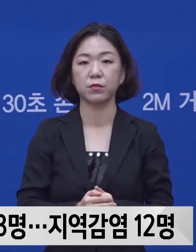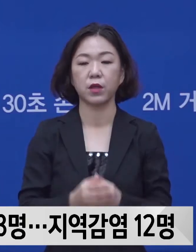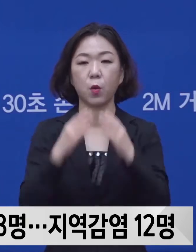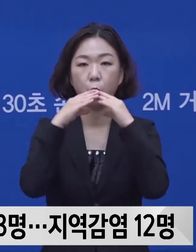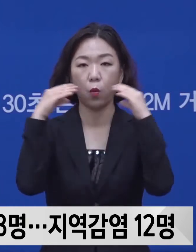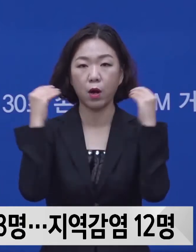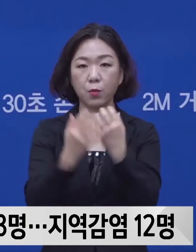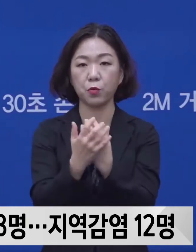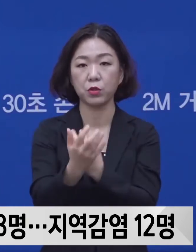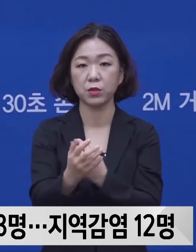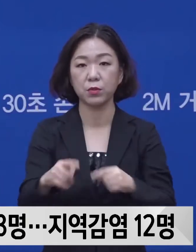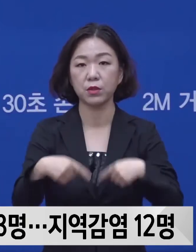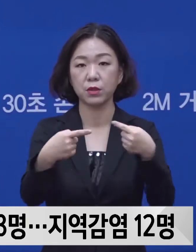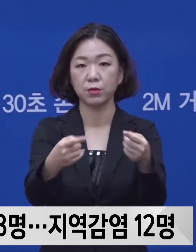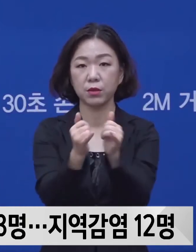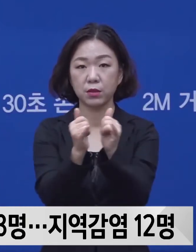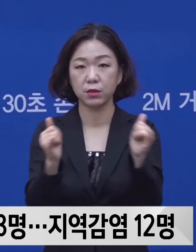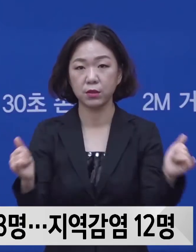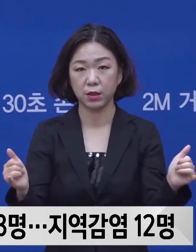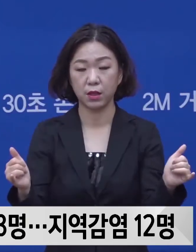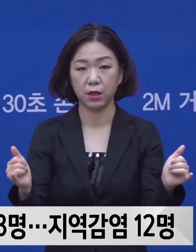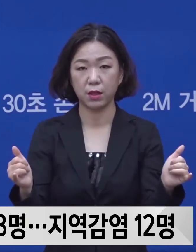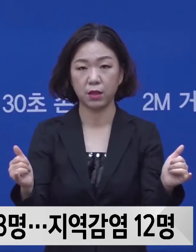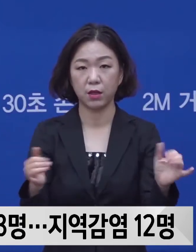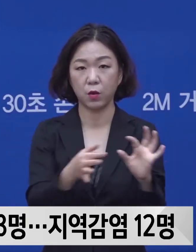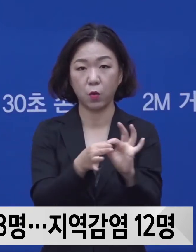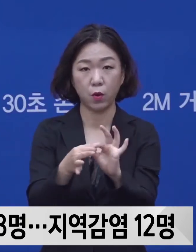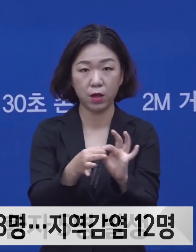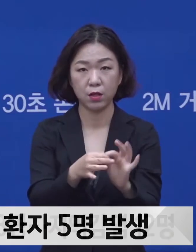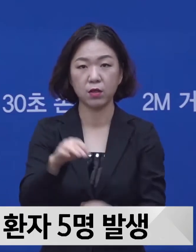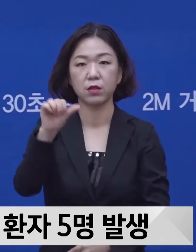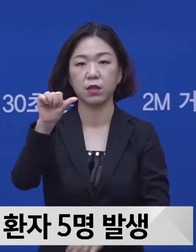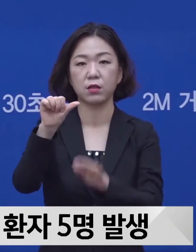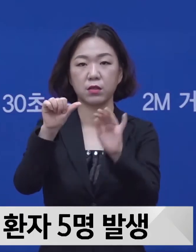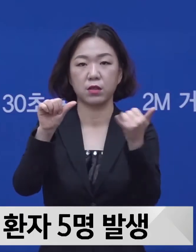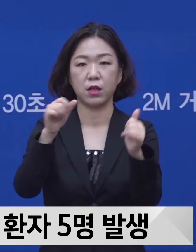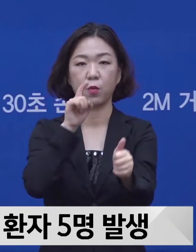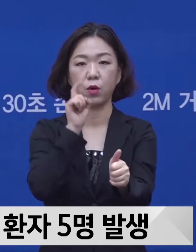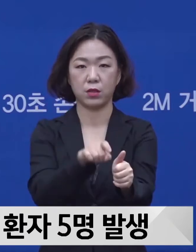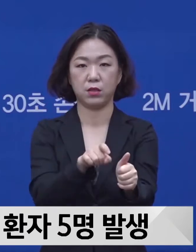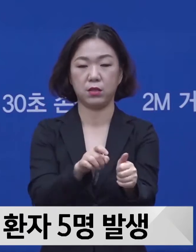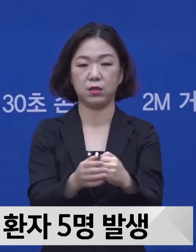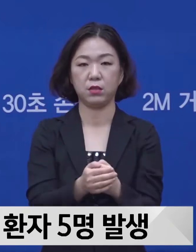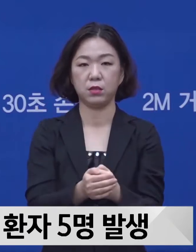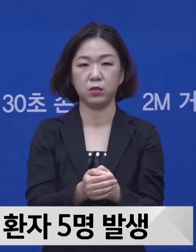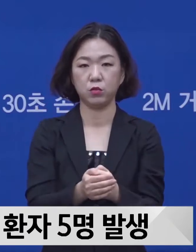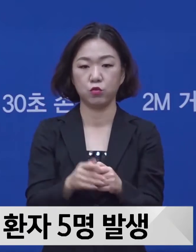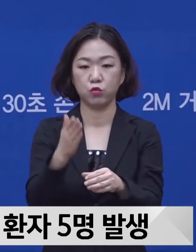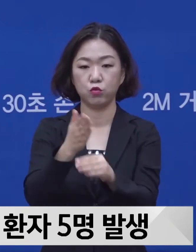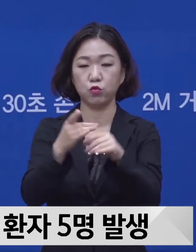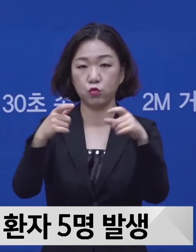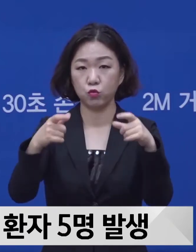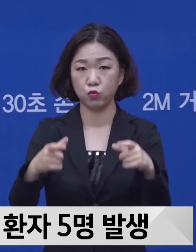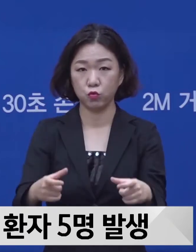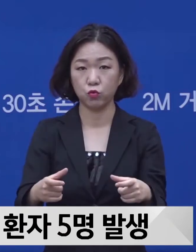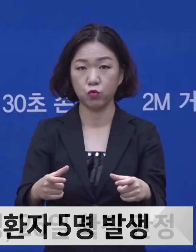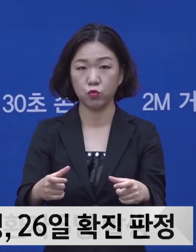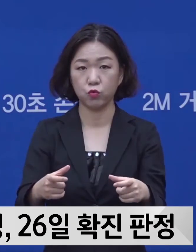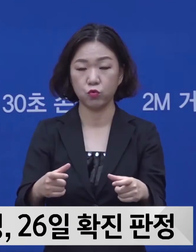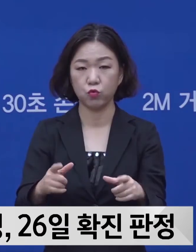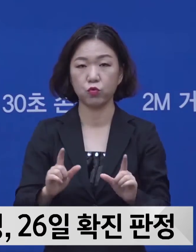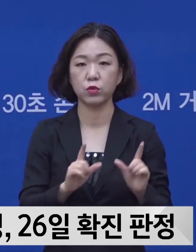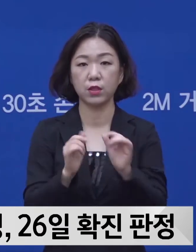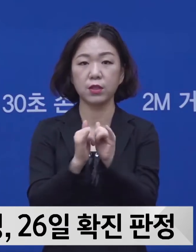광화문 집회 참석자 연간으로 확진 환자 5명이 발생했습니다. 중구 거주자로 코로나 의심